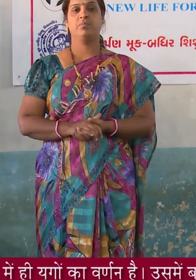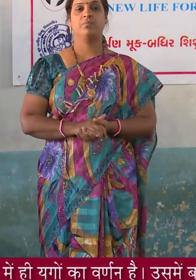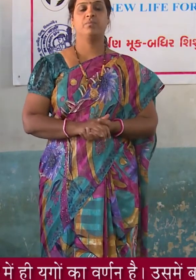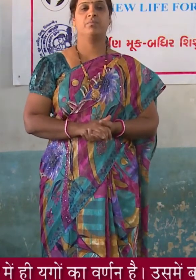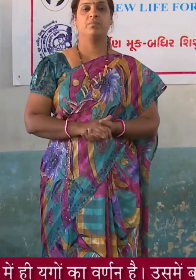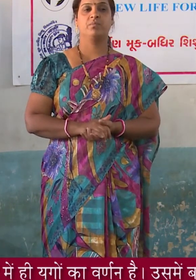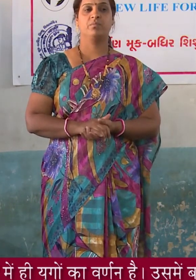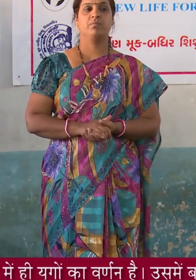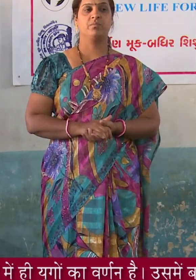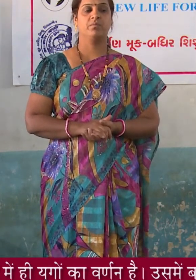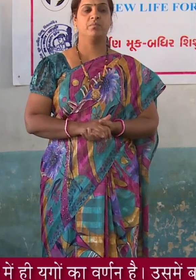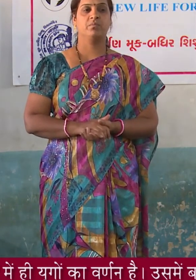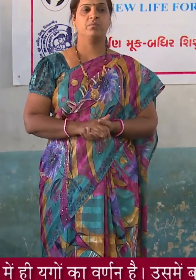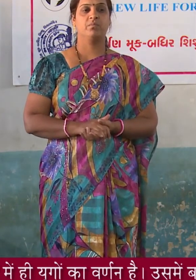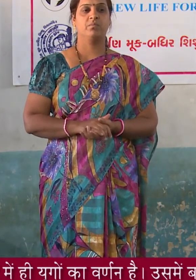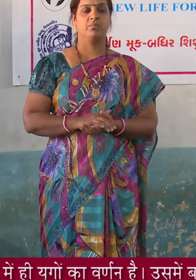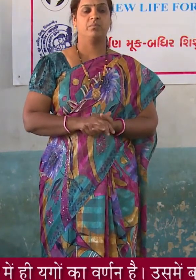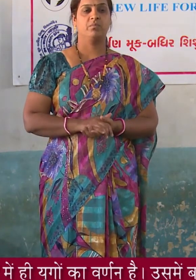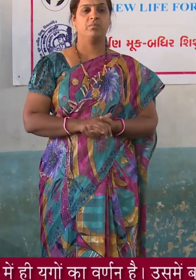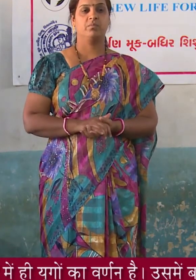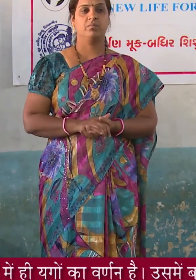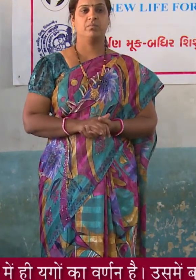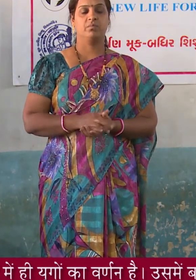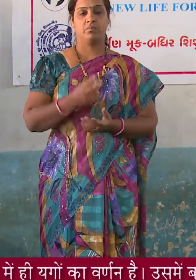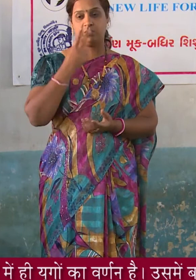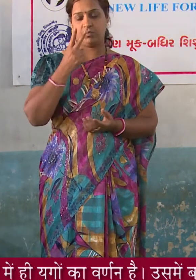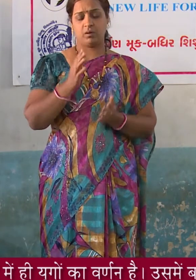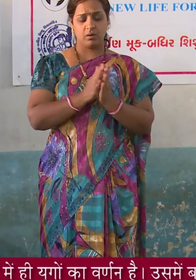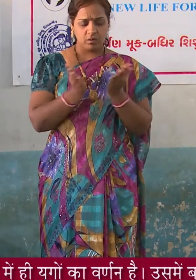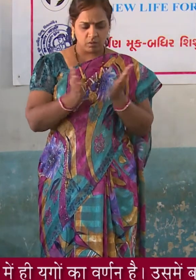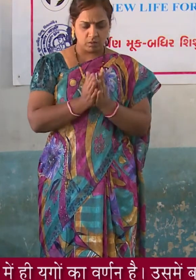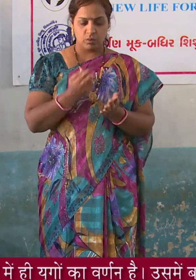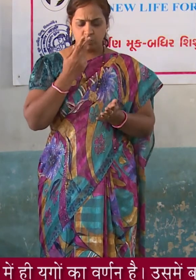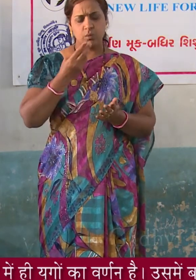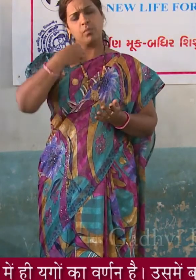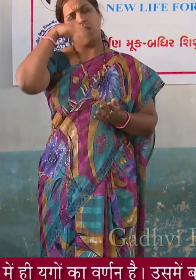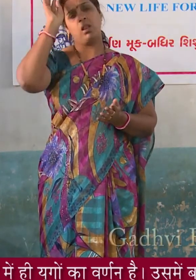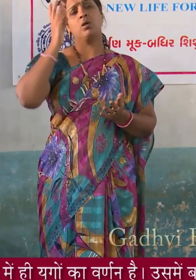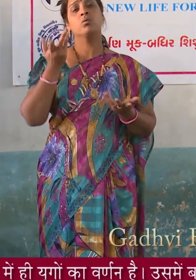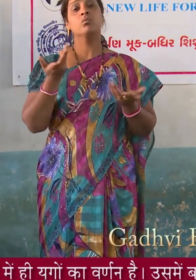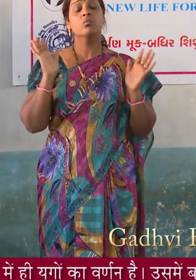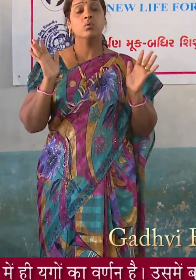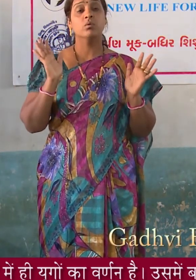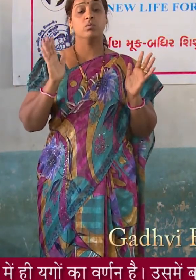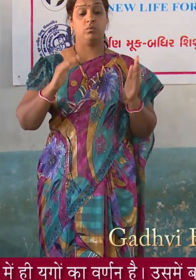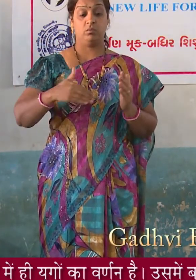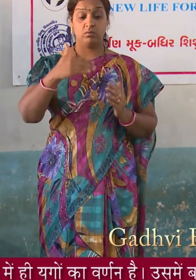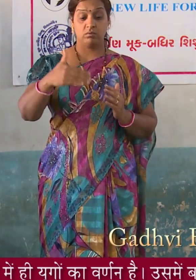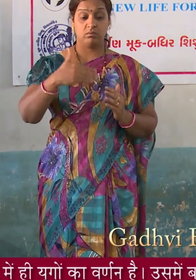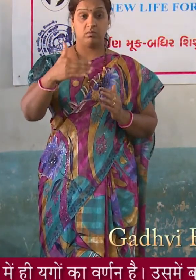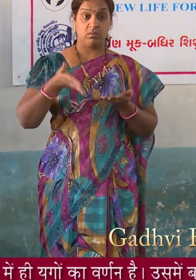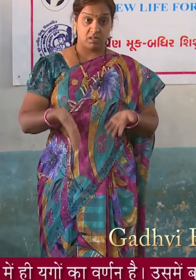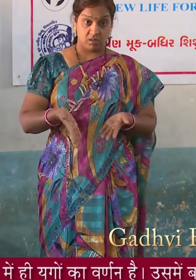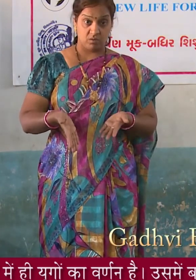तो शास्त्र, शास्त्रों में युगों का वर्णन है, उसमें बताया हुआ है सतयुग, त्रेता,